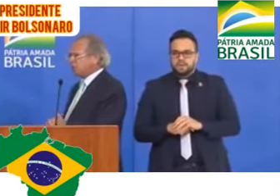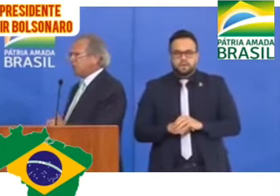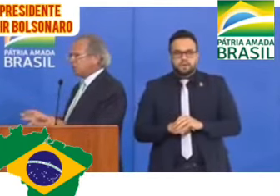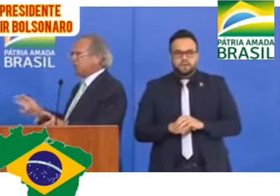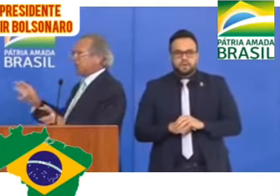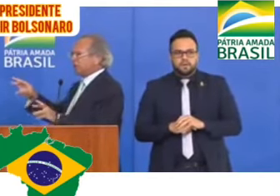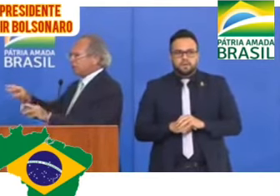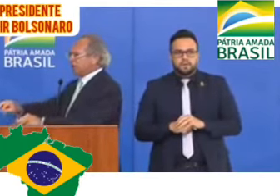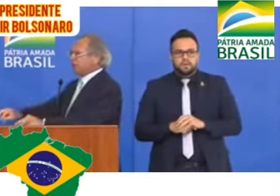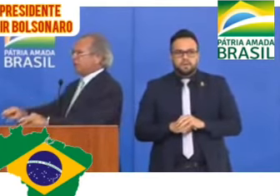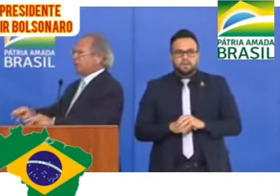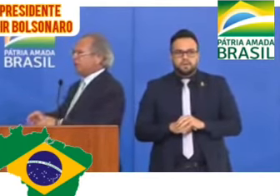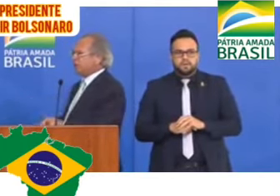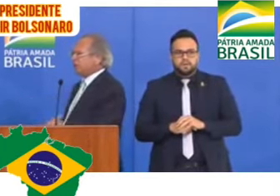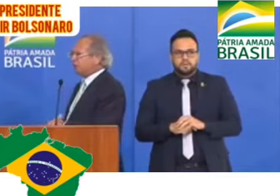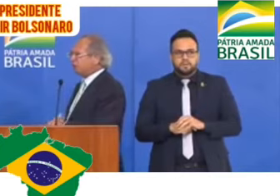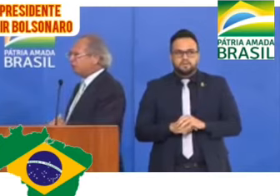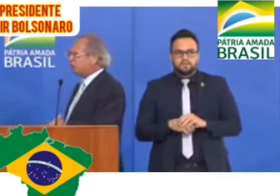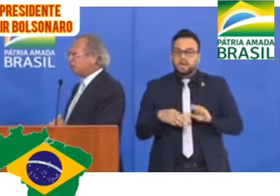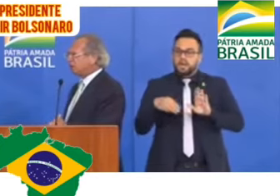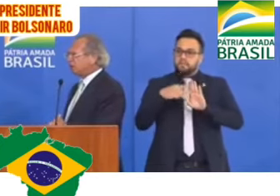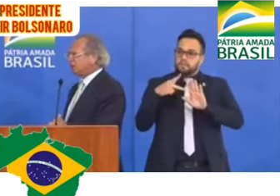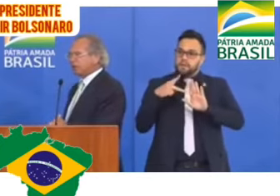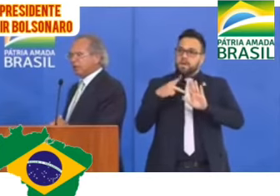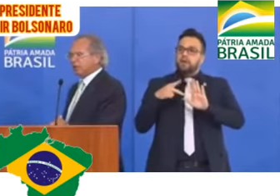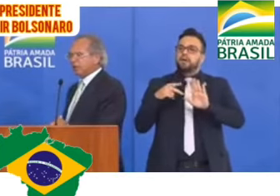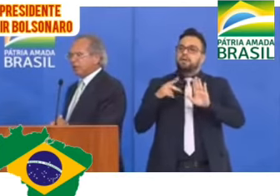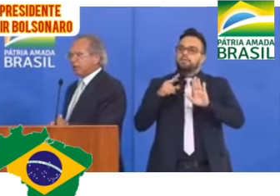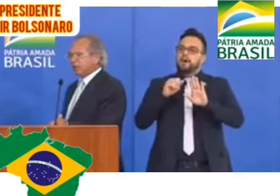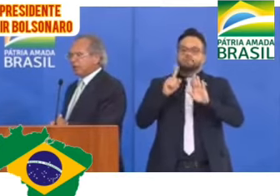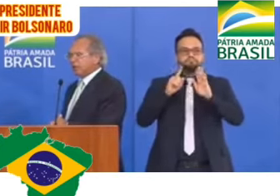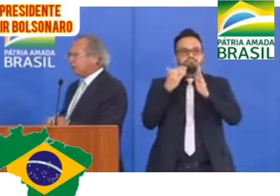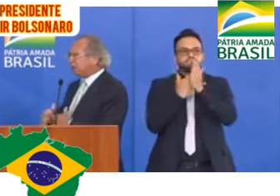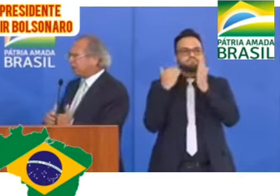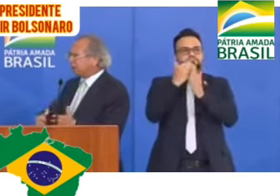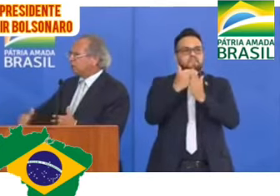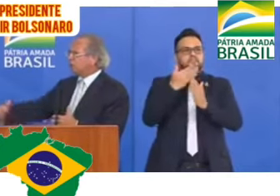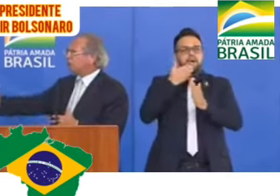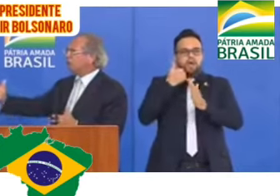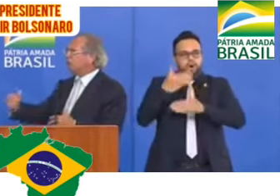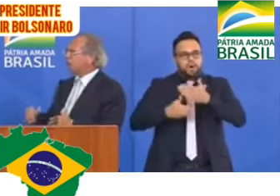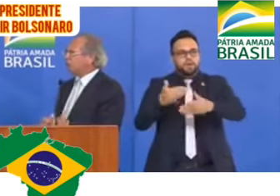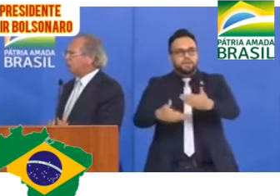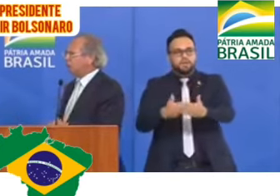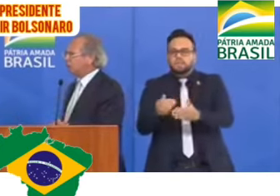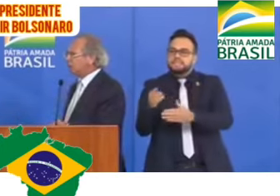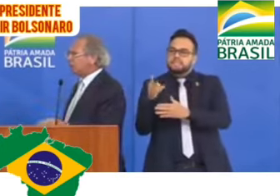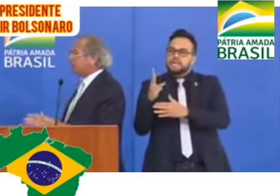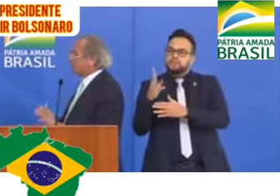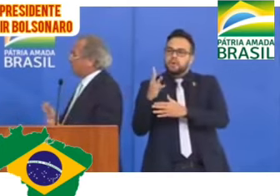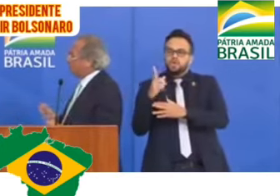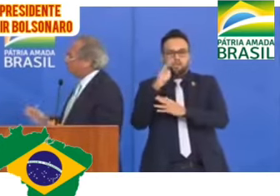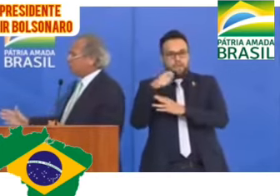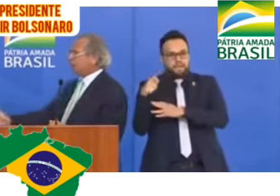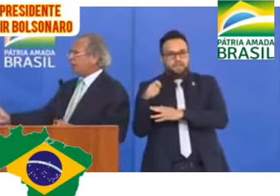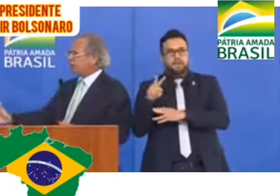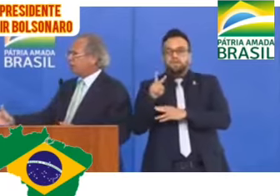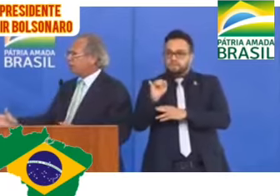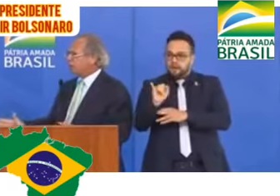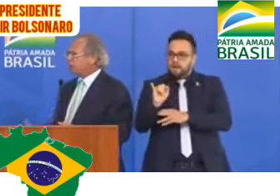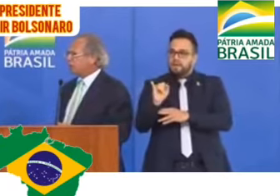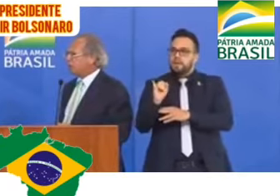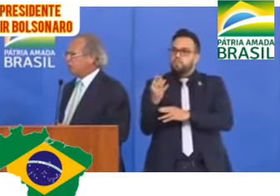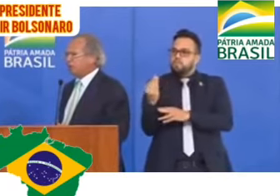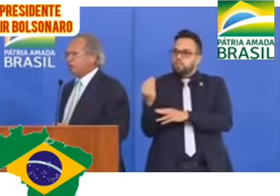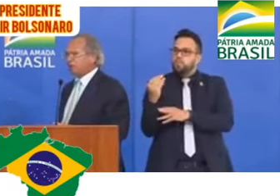estamos assinando hoje são exatamente aperfeiçoamentos desses programas anteriores. E vamos aí nesses próximos 3, 4 meses, então vai ter muito